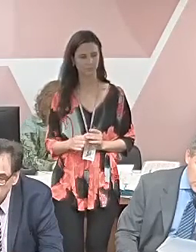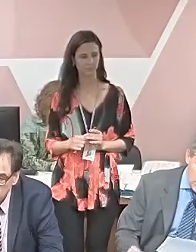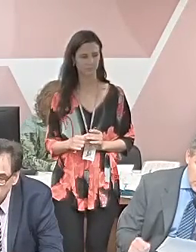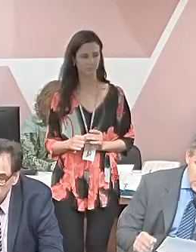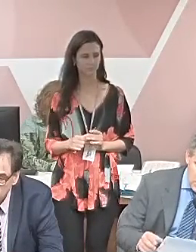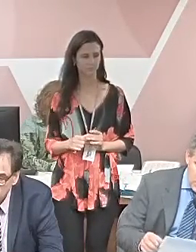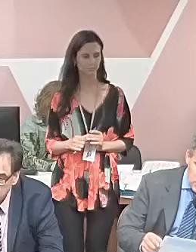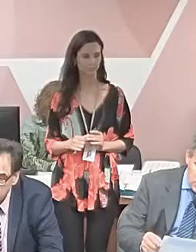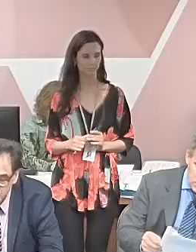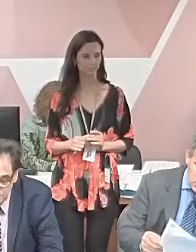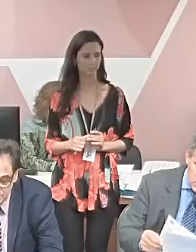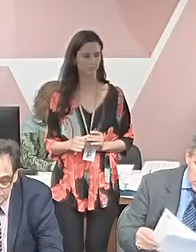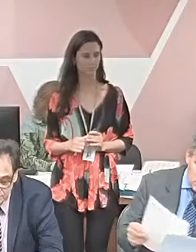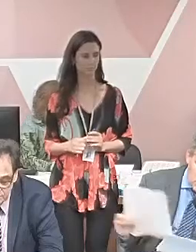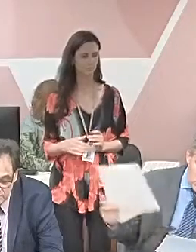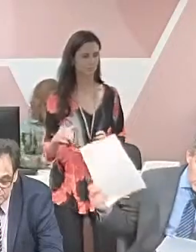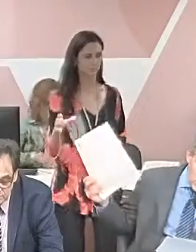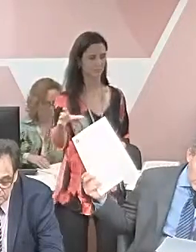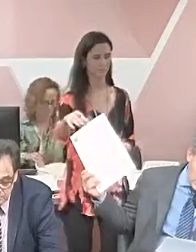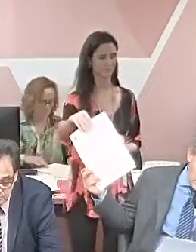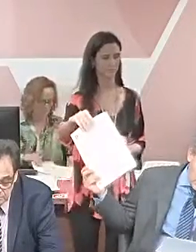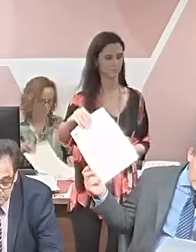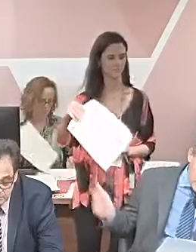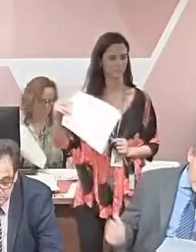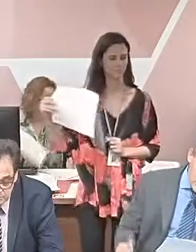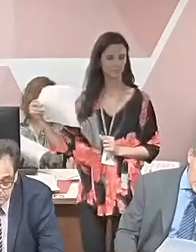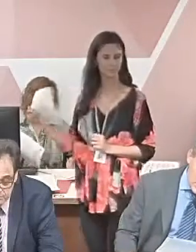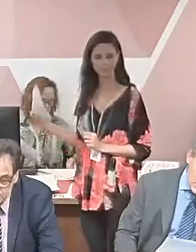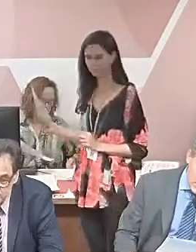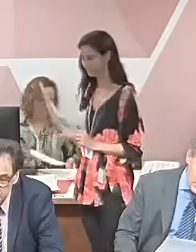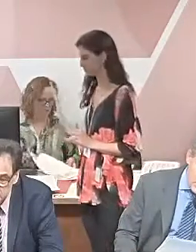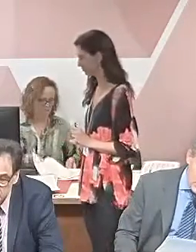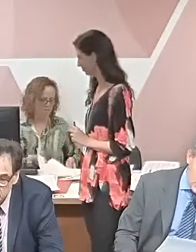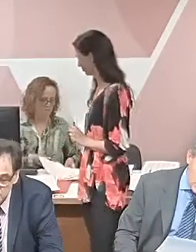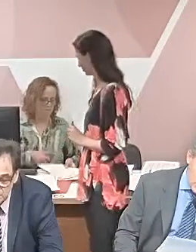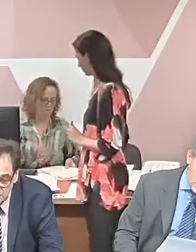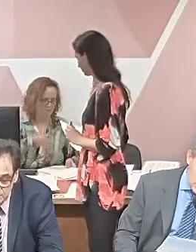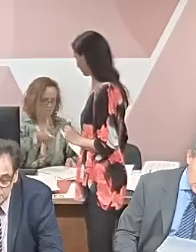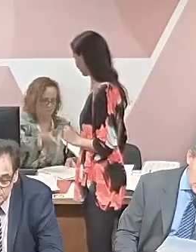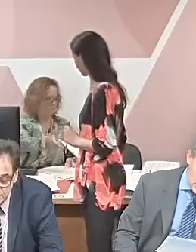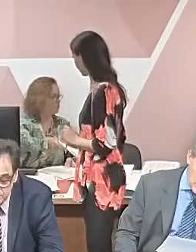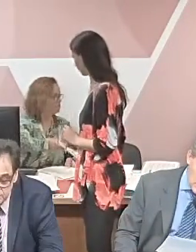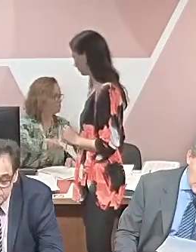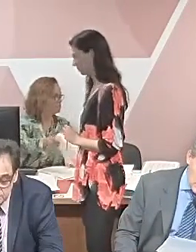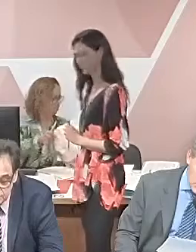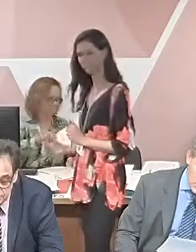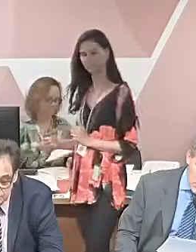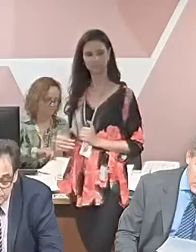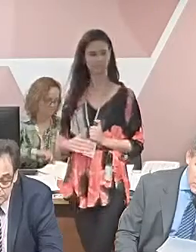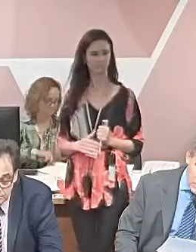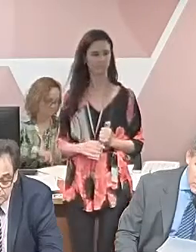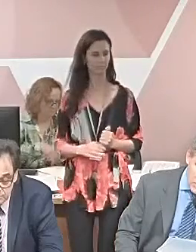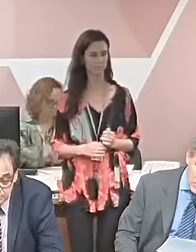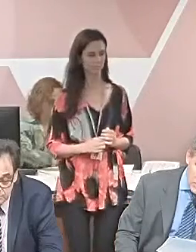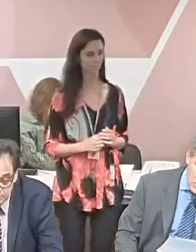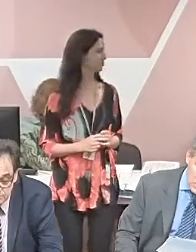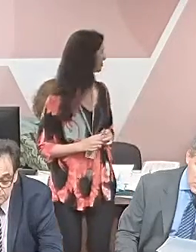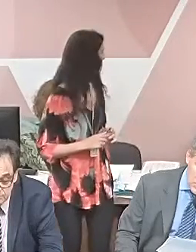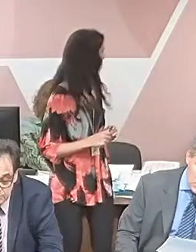30% dos repasses às universidades e aos institutos federais. Excelentíssimo senhor presidente da Comissão de Participação Popular, deputado, que é subserve, requer do assinante